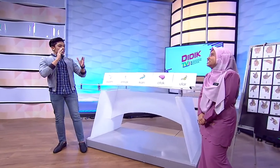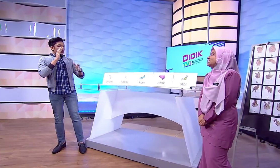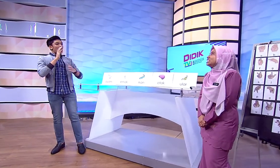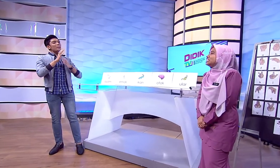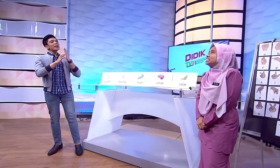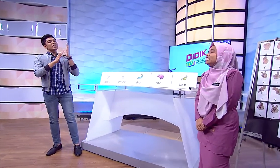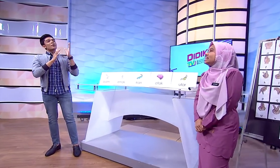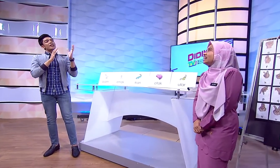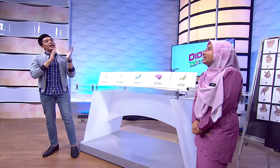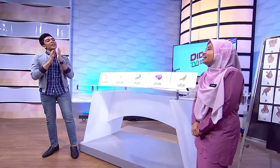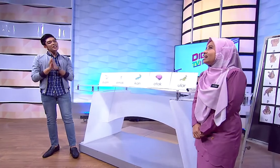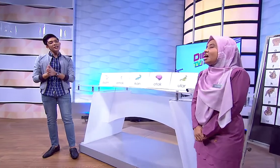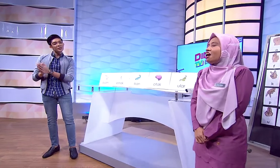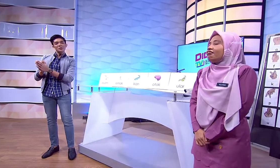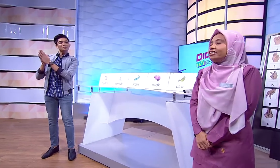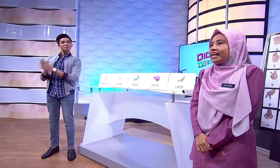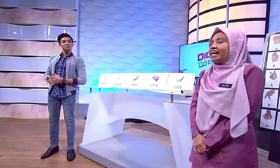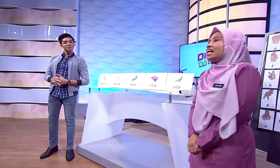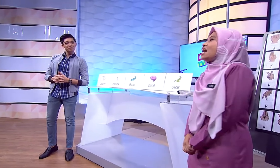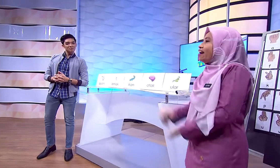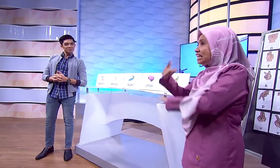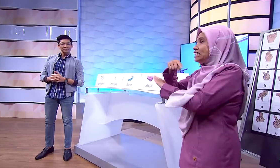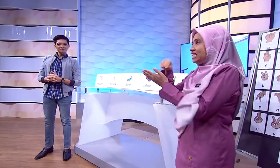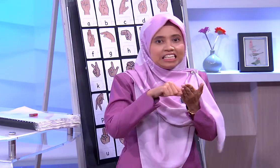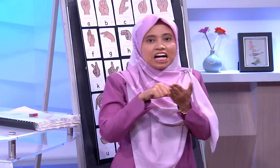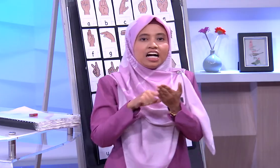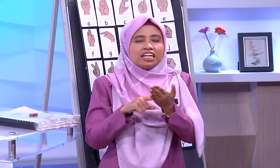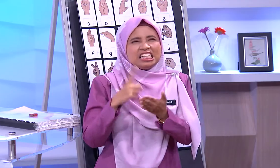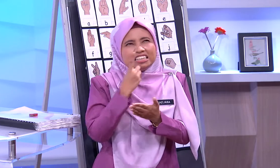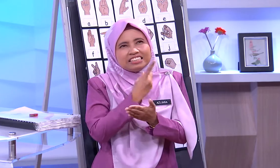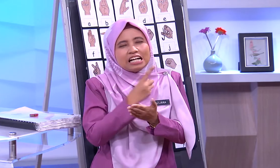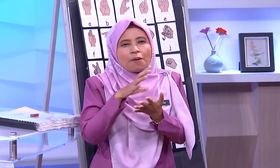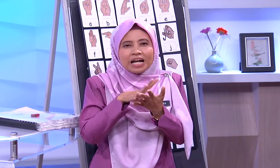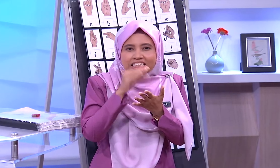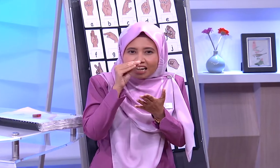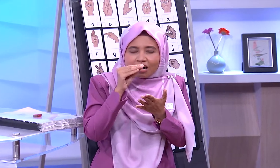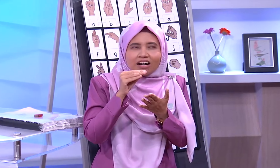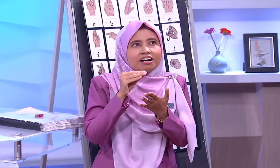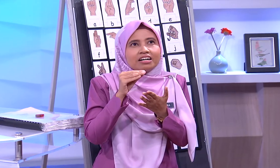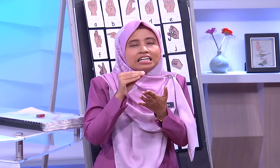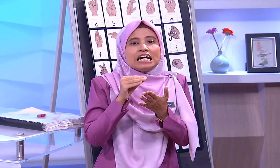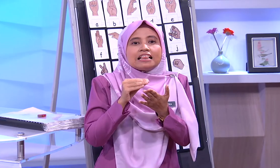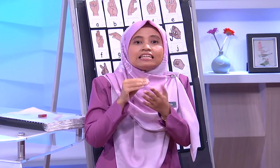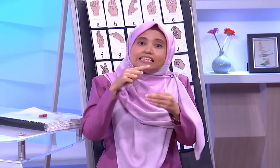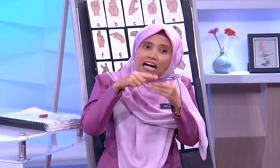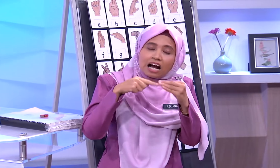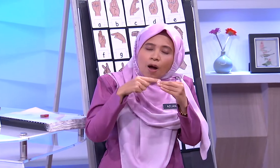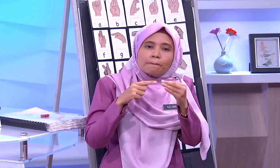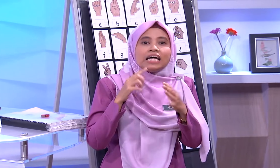kita hari ini saya Ok hari ini kita belajar tentang bahasa